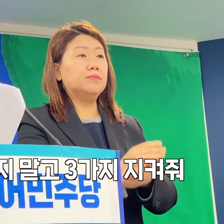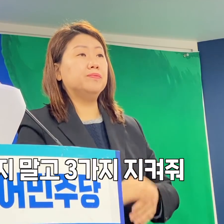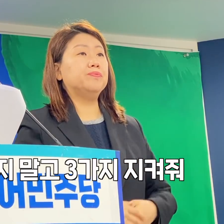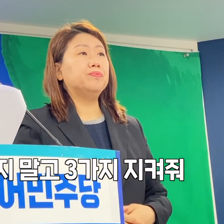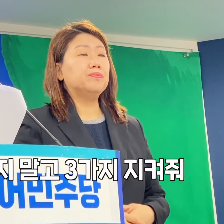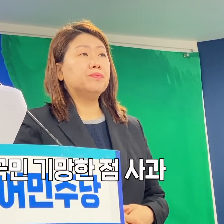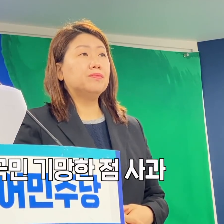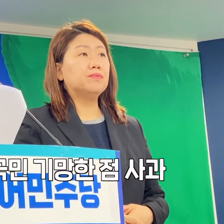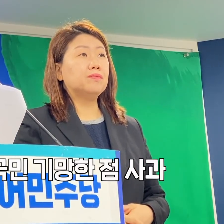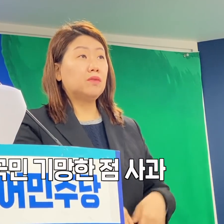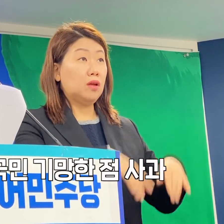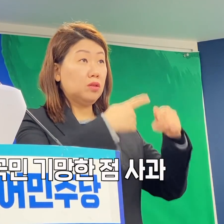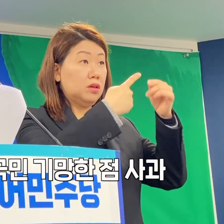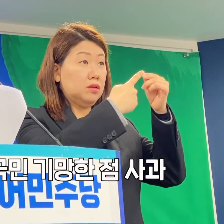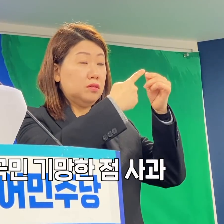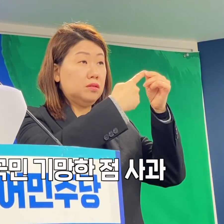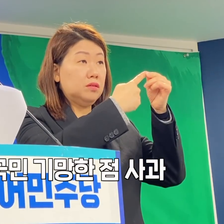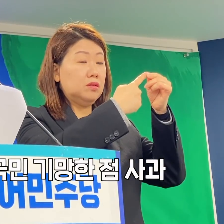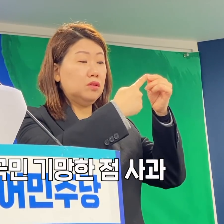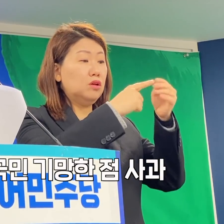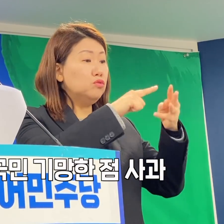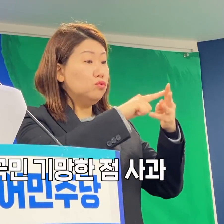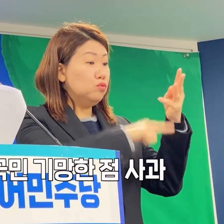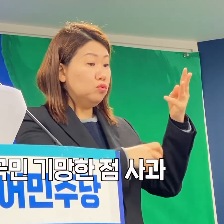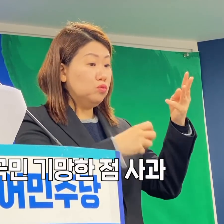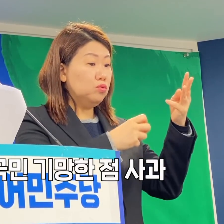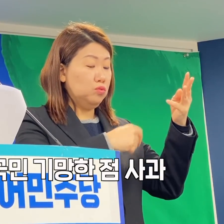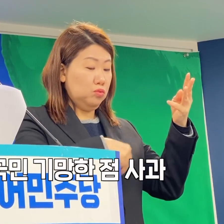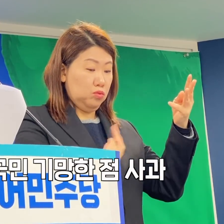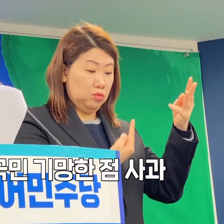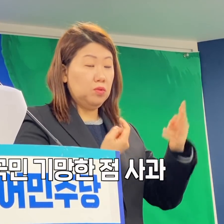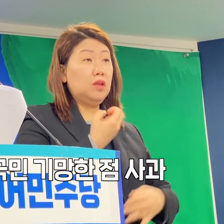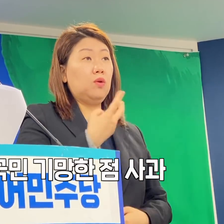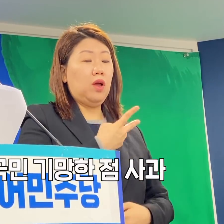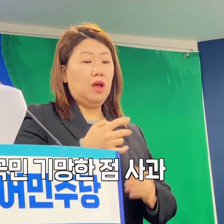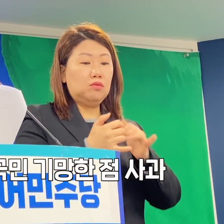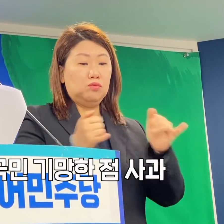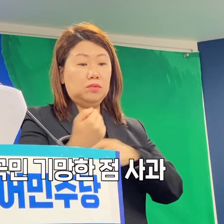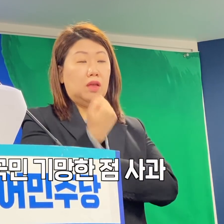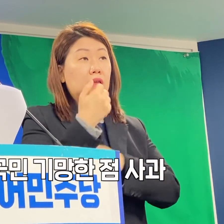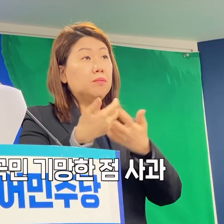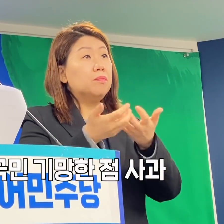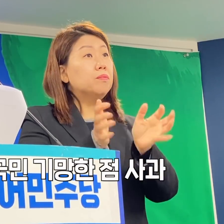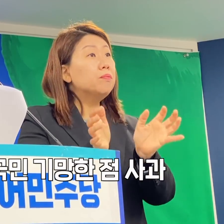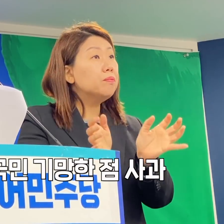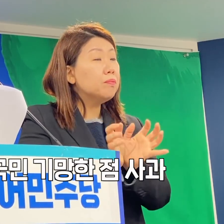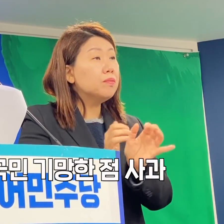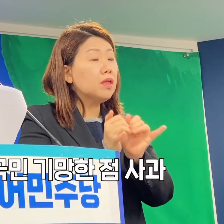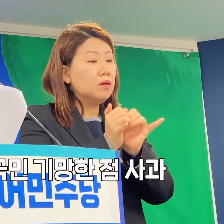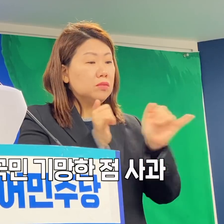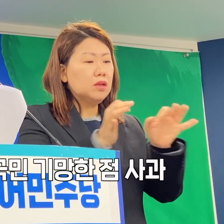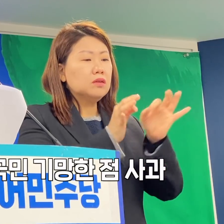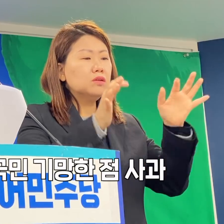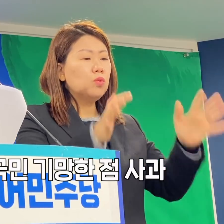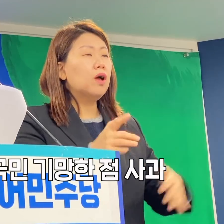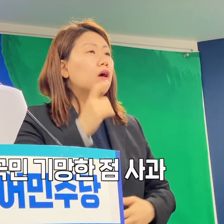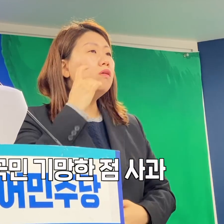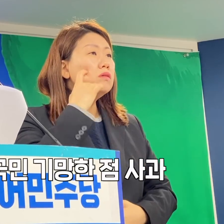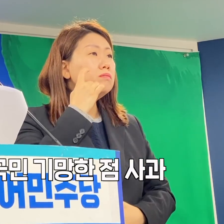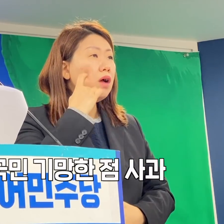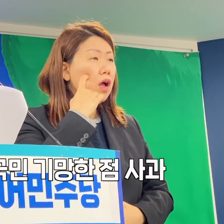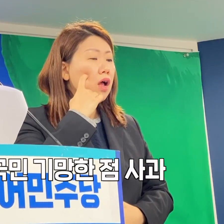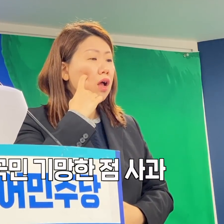바랍니다. 첫째, 윤석열 후보 본인과 국민의힘 관계자들이 그동안 허위